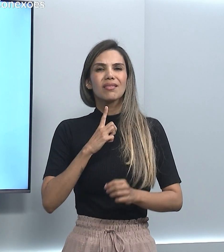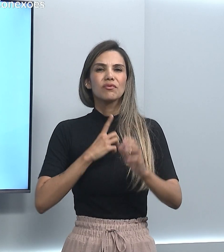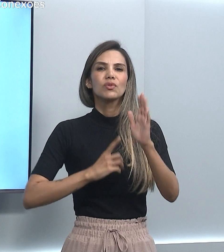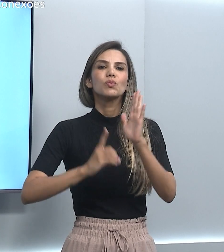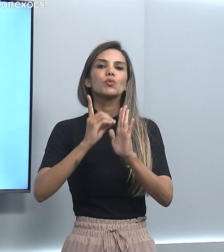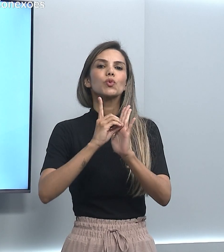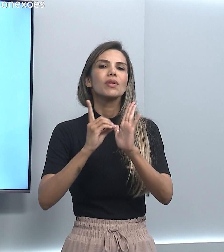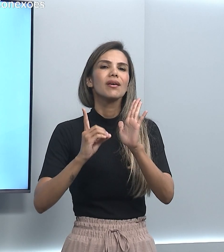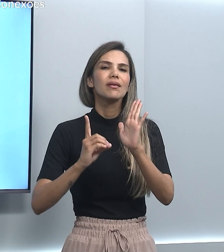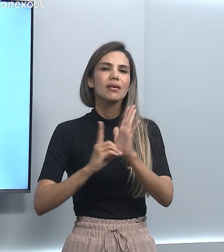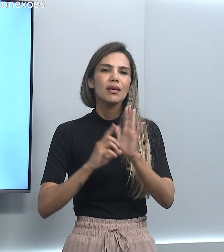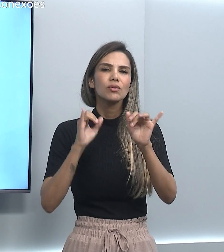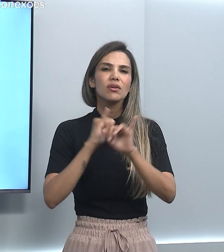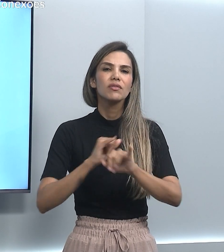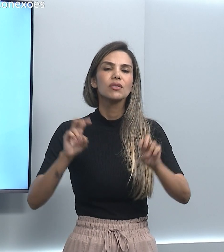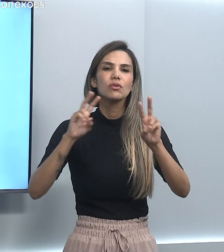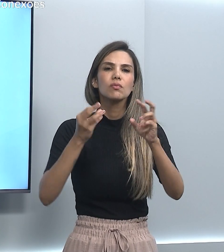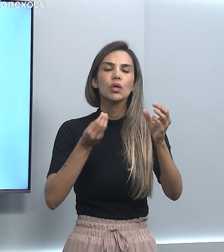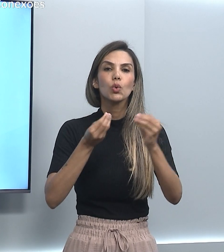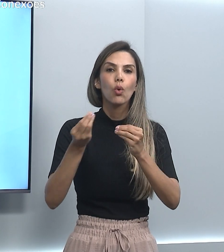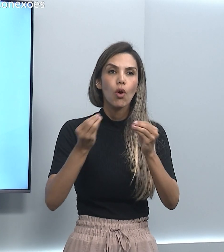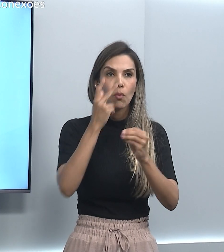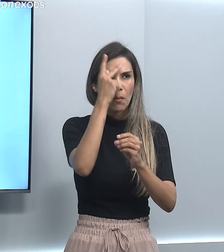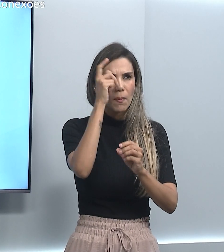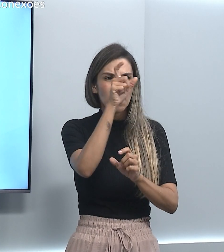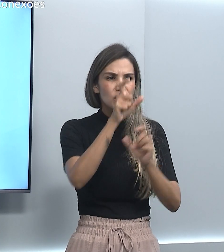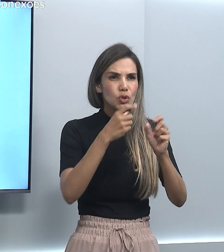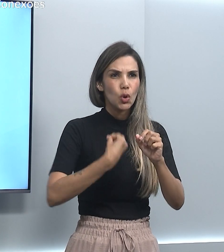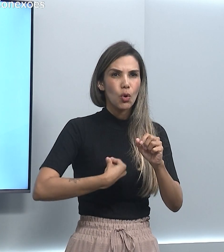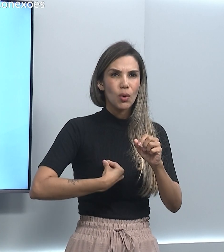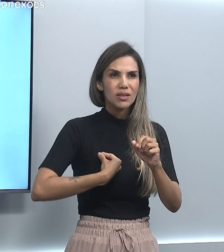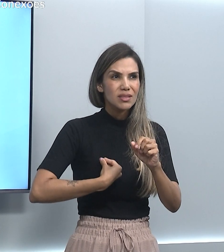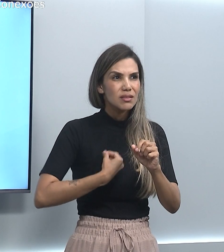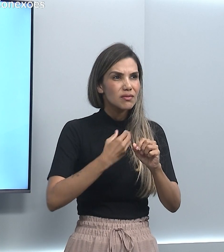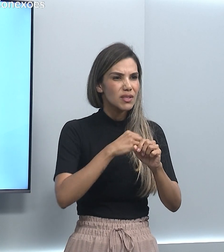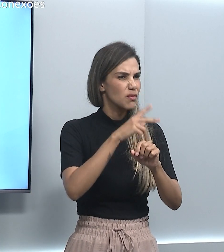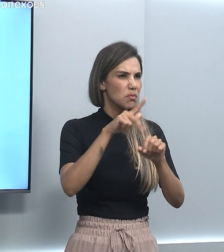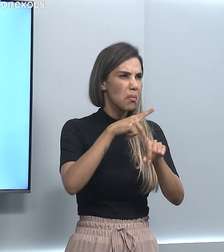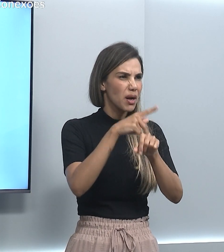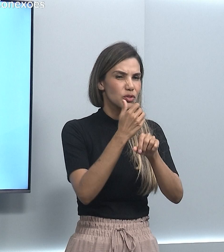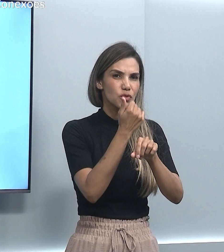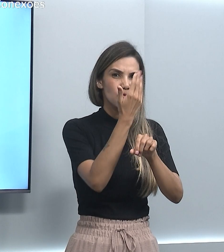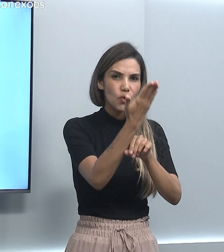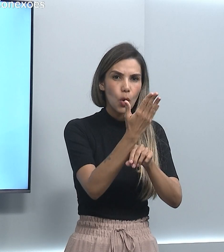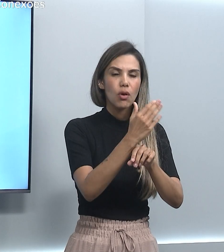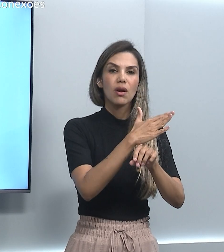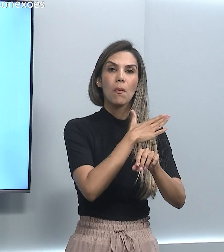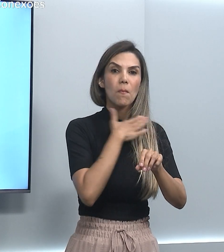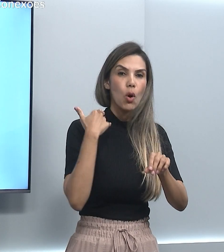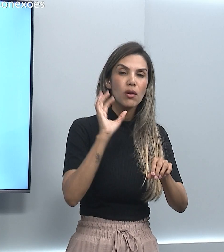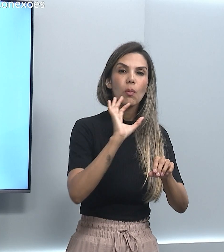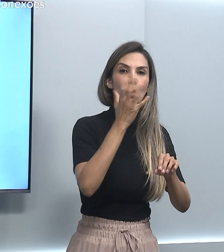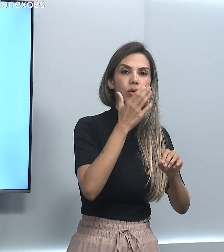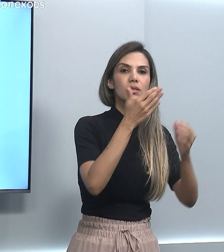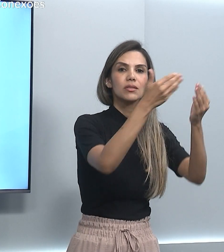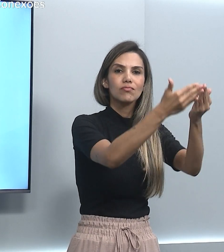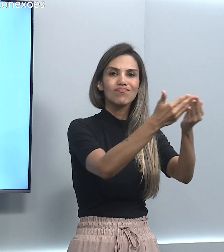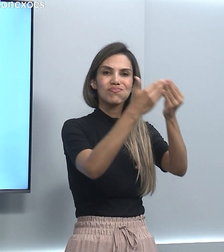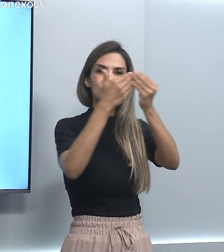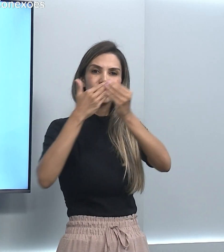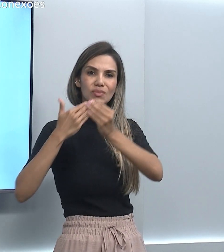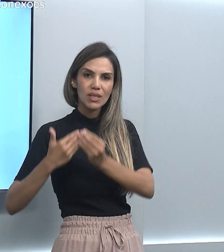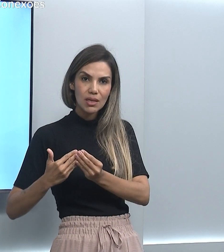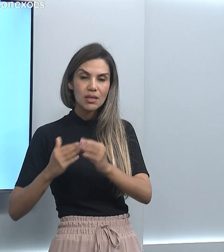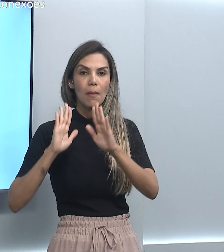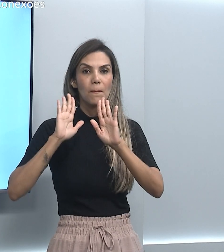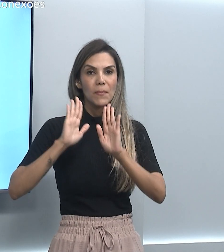ao translado de corpos de brasileiros mortos no exterior. Ele fez uma alteração que permite que o Itamaraty arque